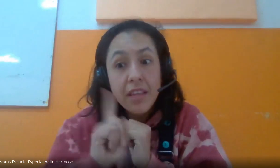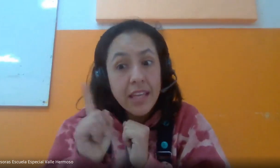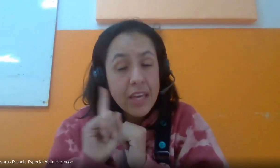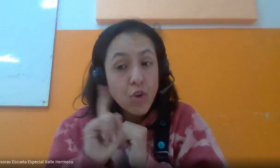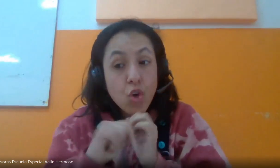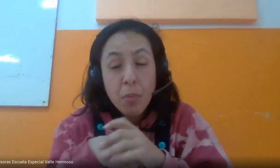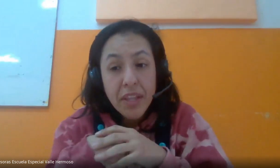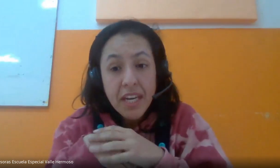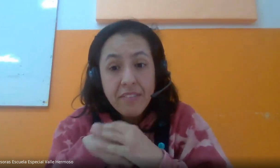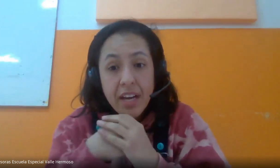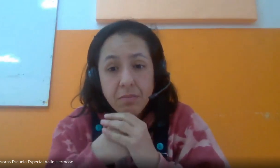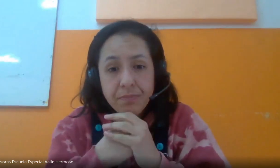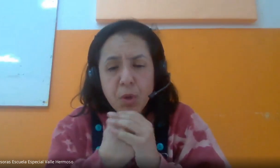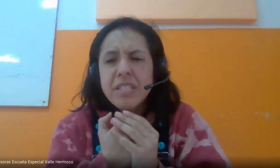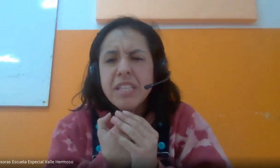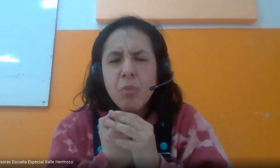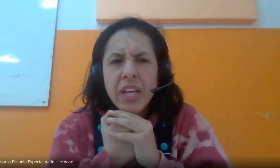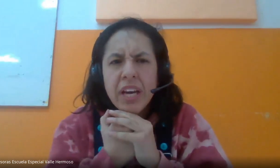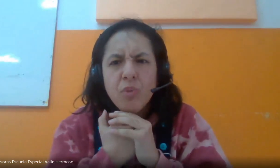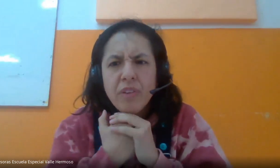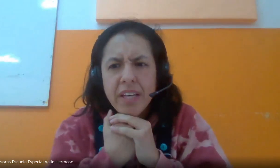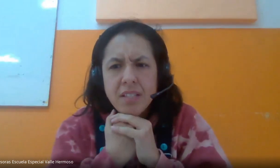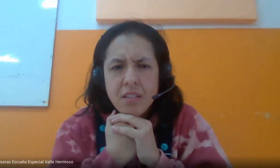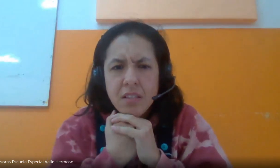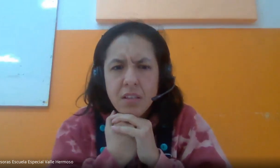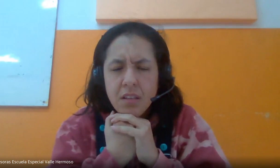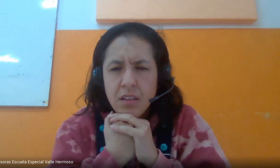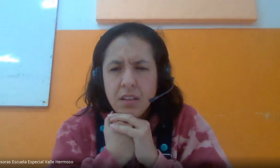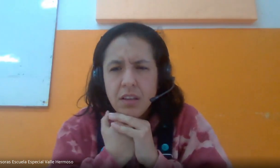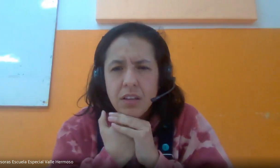que ellos no pueden hablar? ¿Cómo se comunican los bebés?